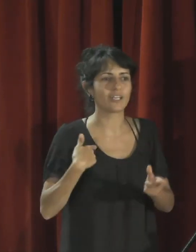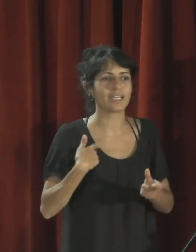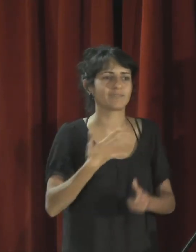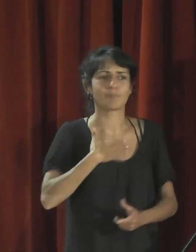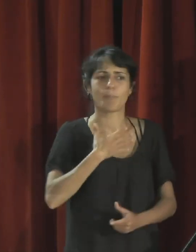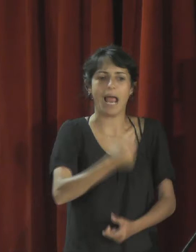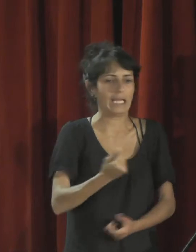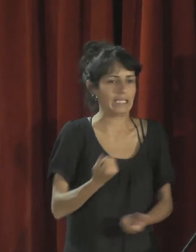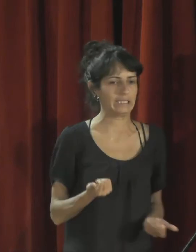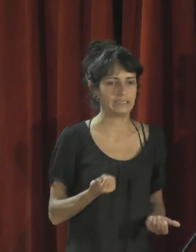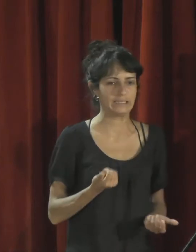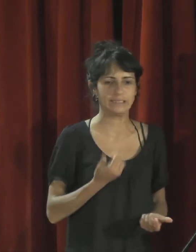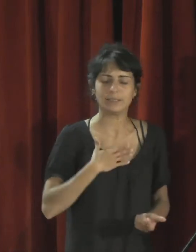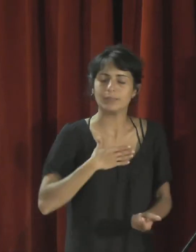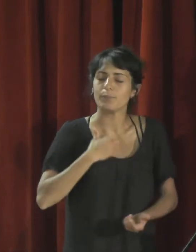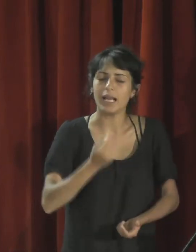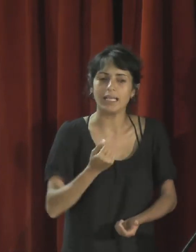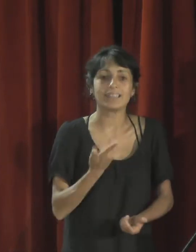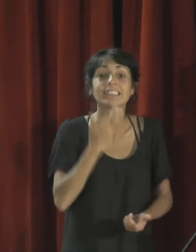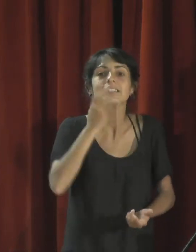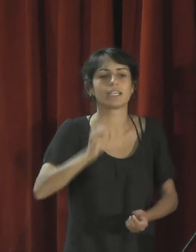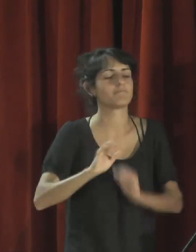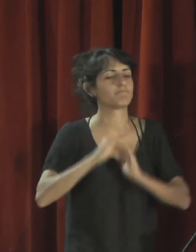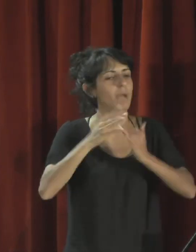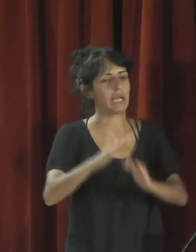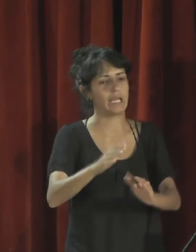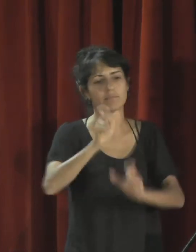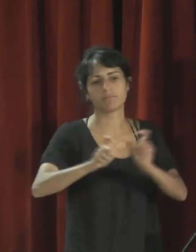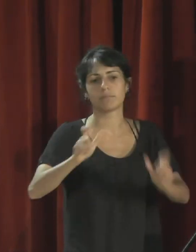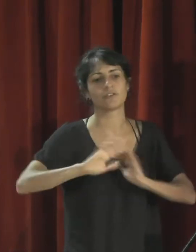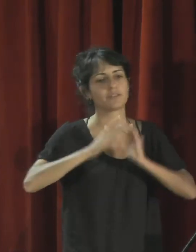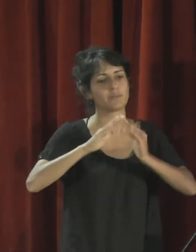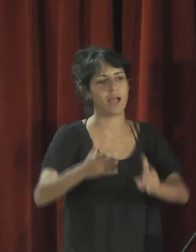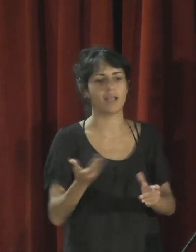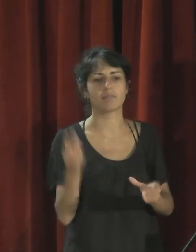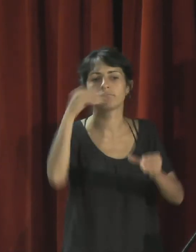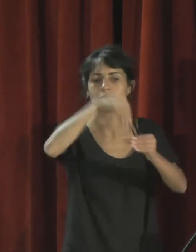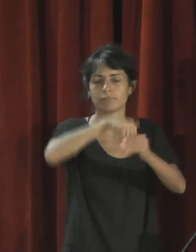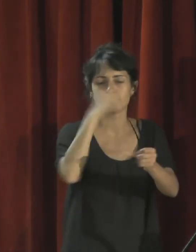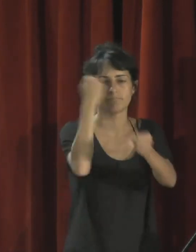e a valentía, a xente de En Marea. Diso estou moi convencida.